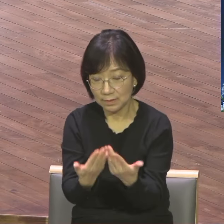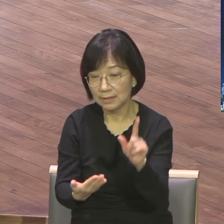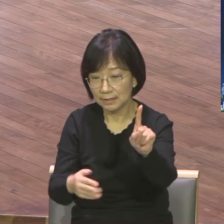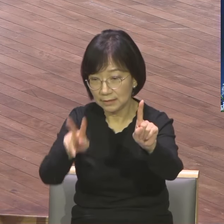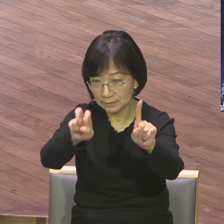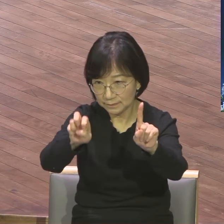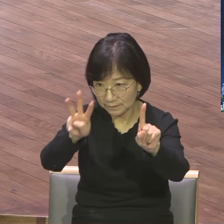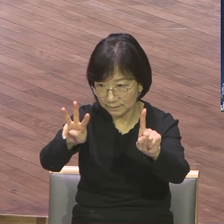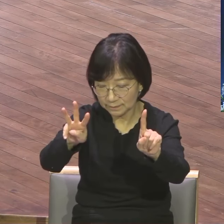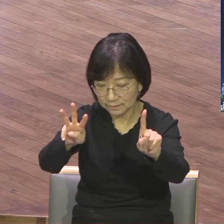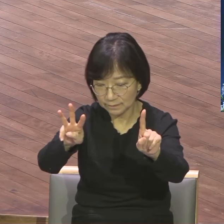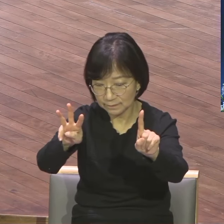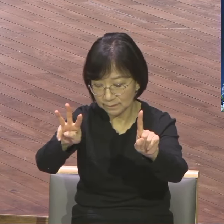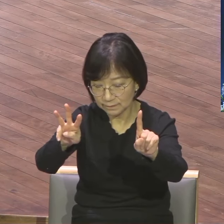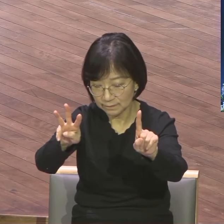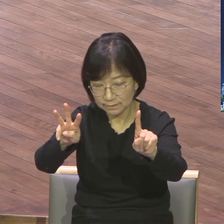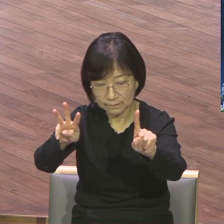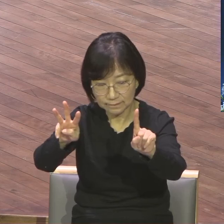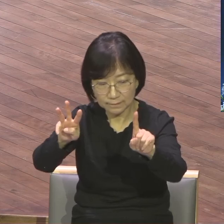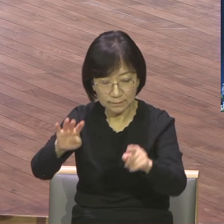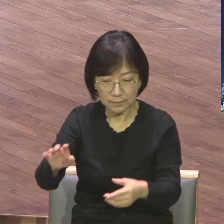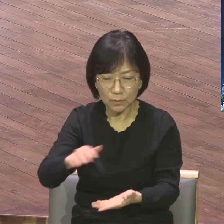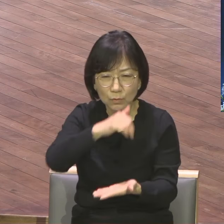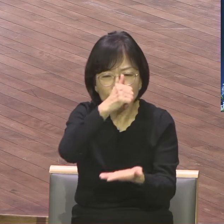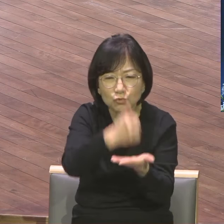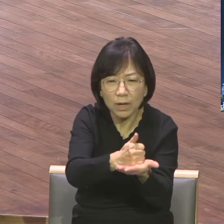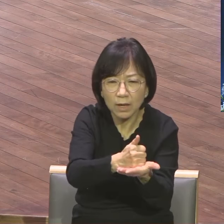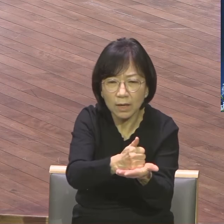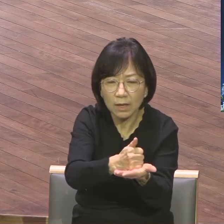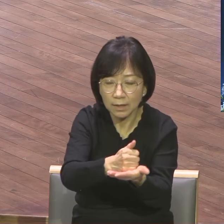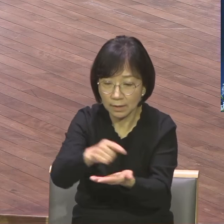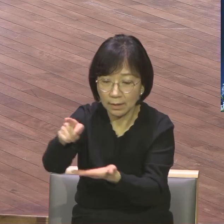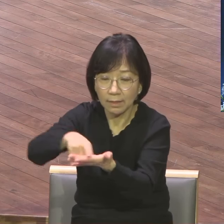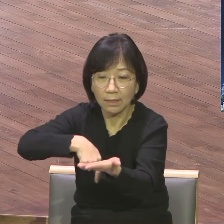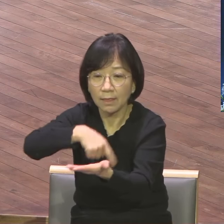보니까 성경은 이렇게 선언합니다. 죄의 삯은